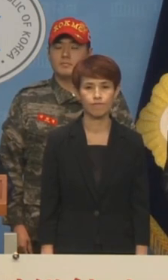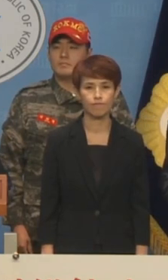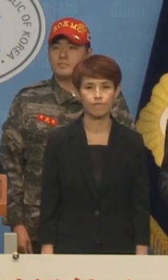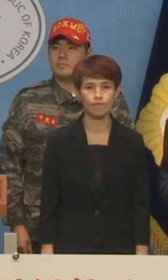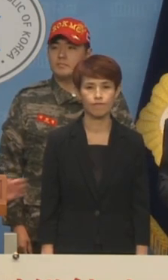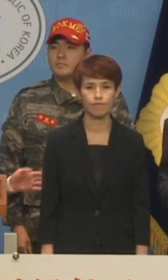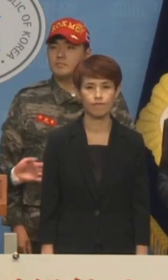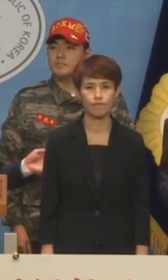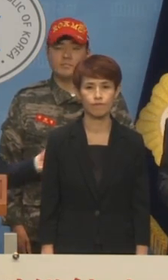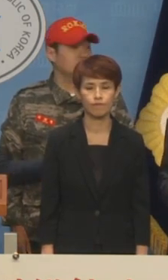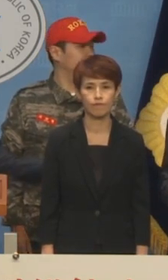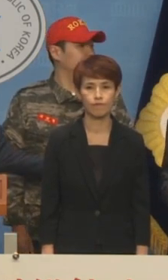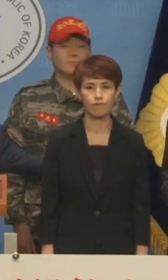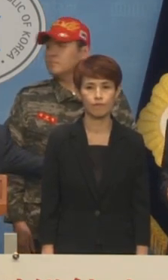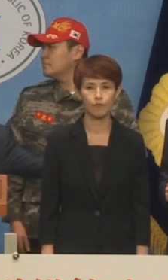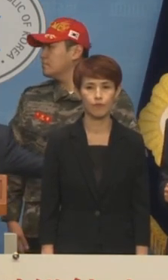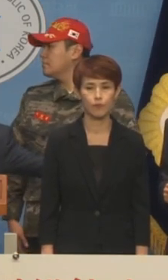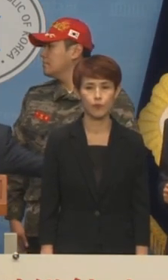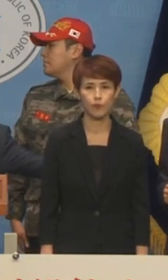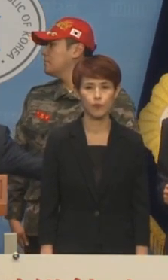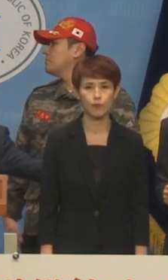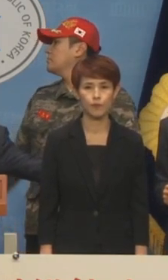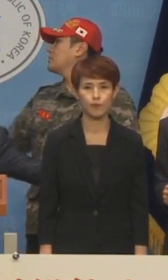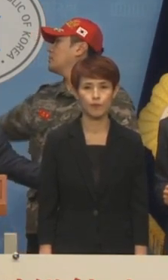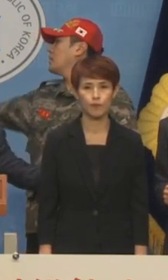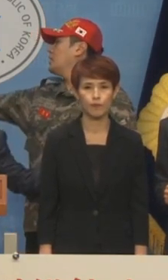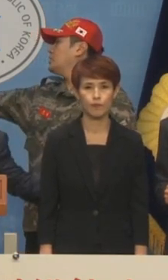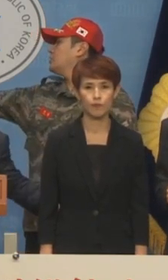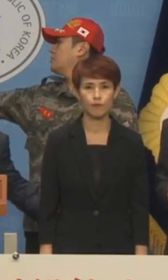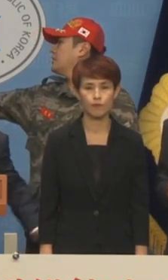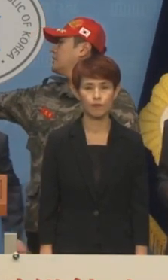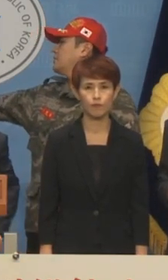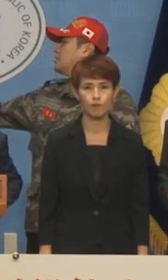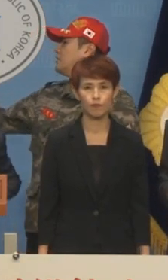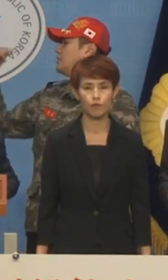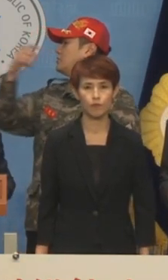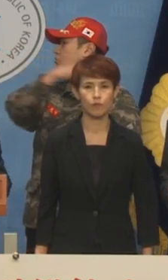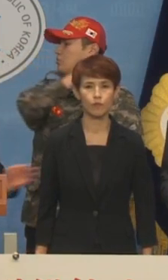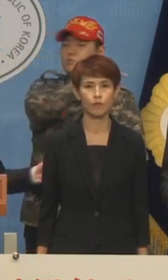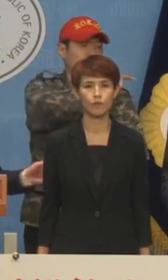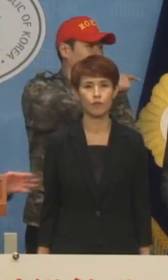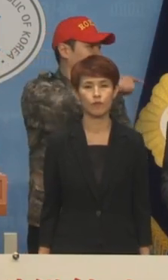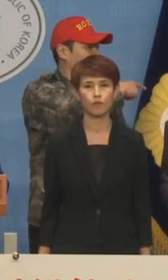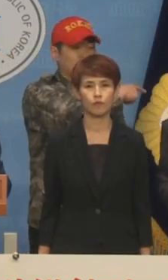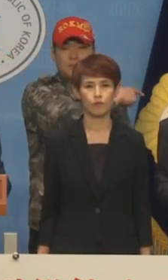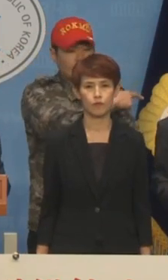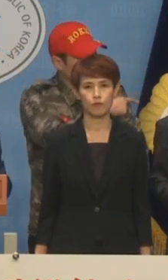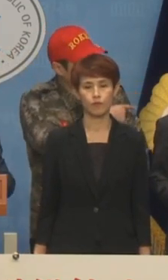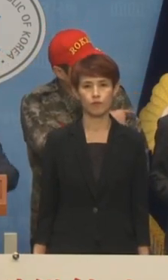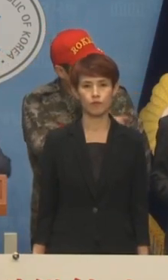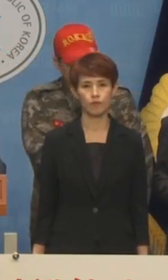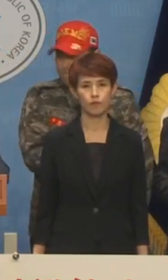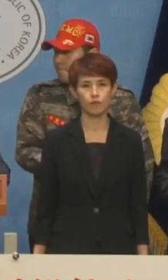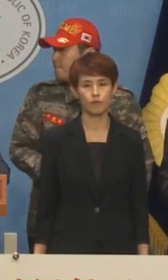한 분이 이쪽으로 왼쪽으로 오시는 게 나을 것 같아요. 안신현 선배님께서 이쪽으로 와주세요.